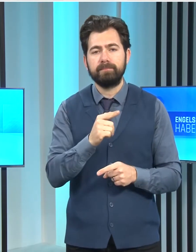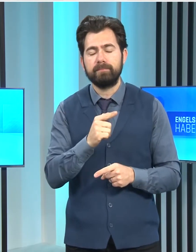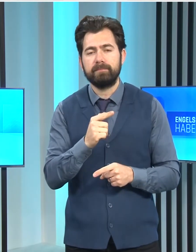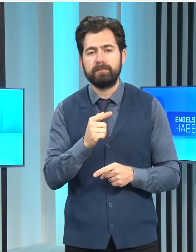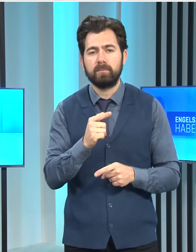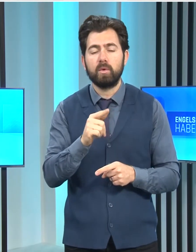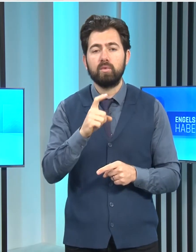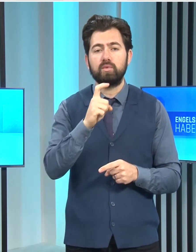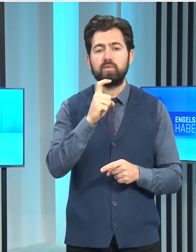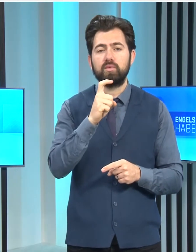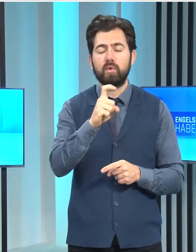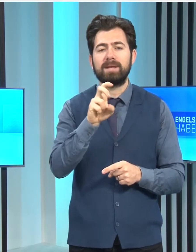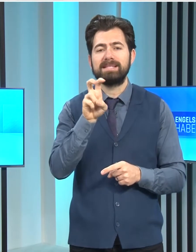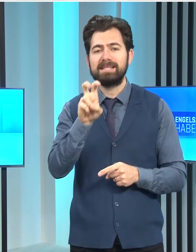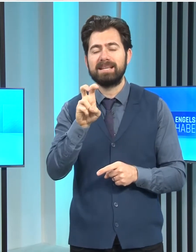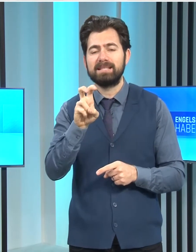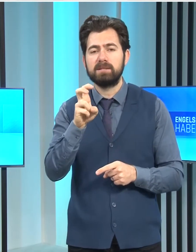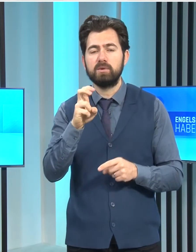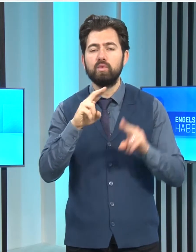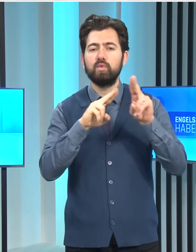98 oktan kurşunsuz benzin